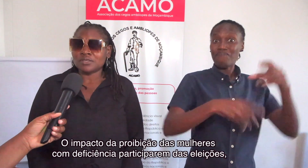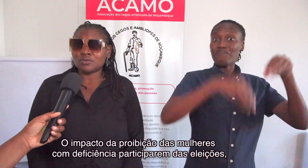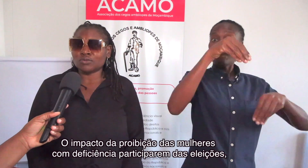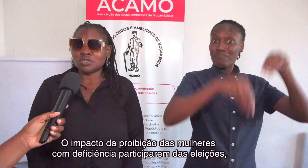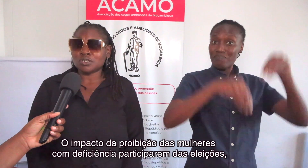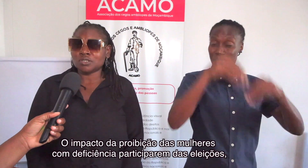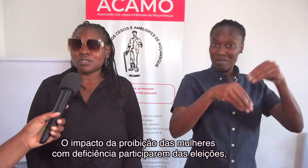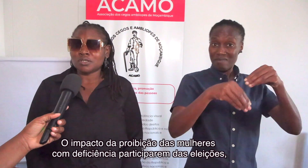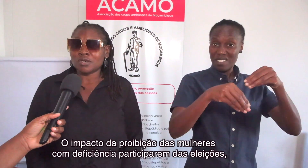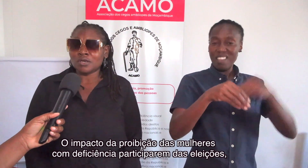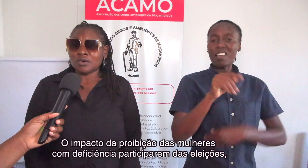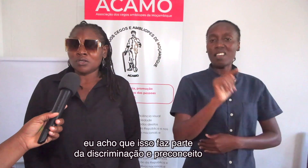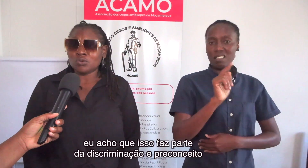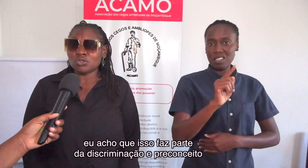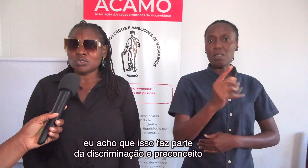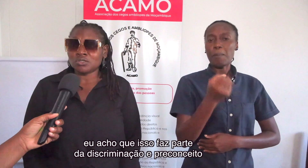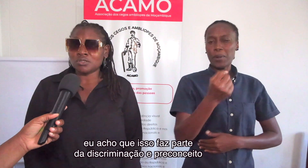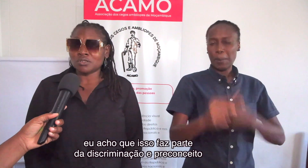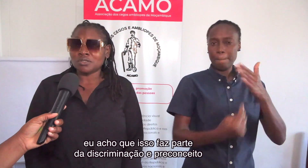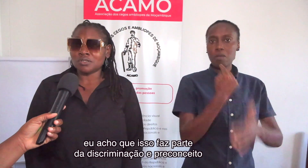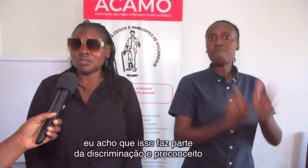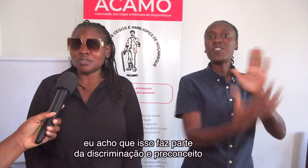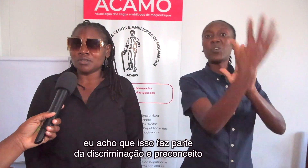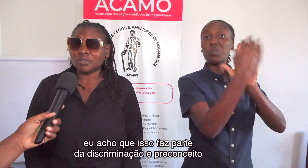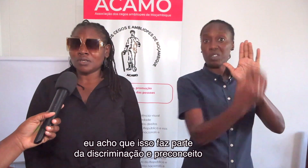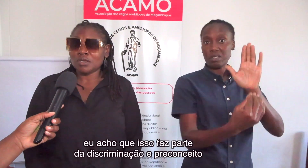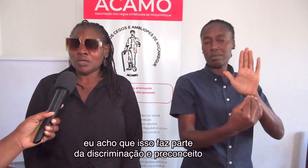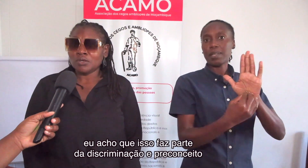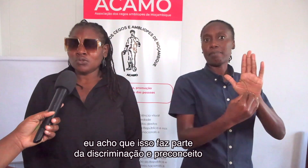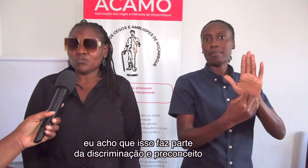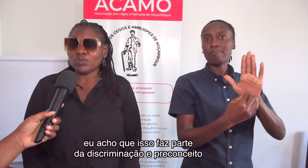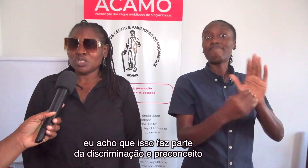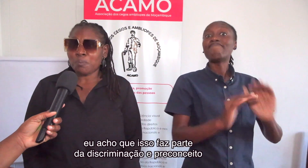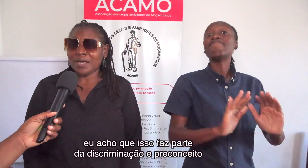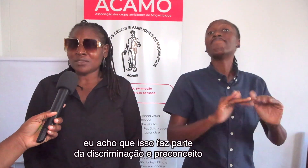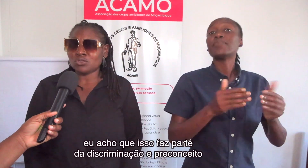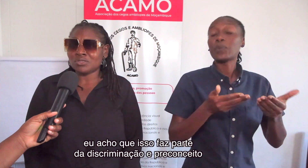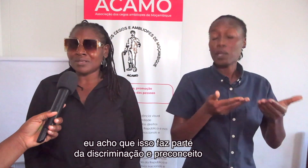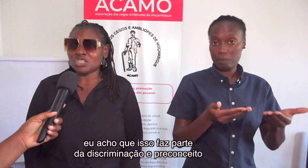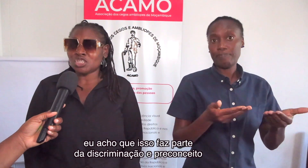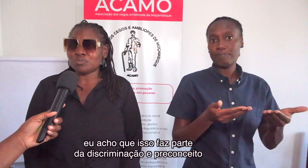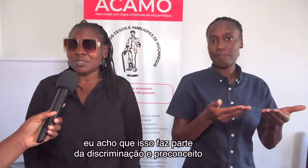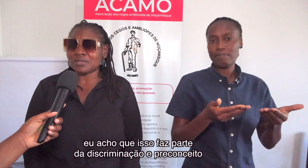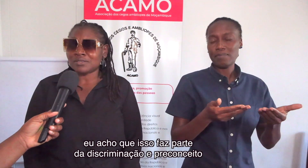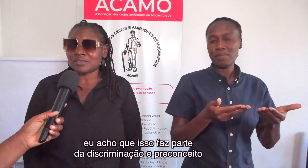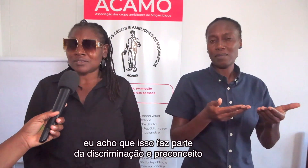eleições. Eu acho que isso faz parte da discriminação